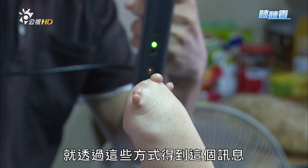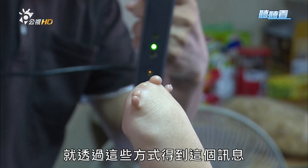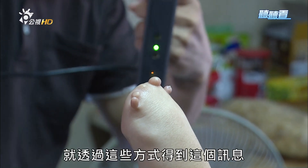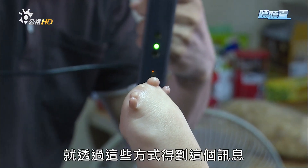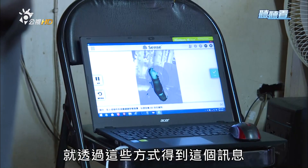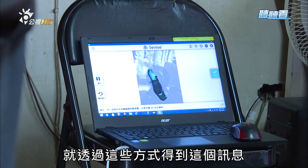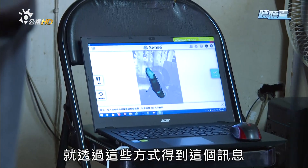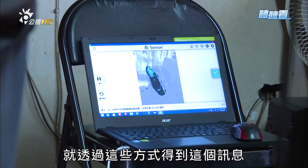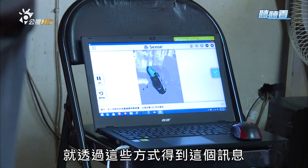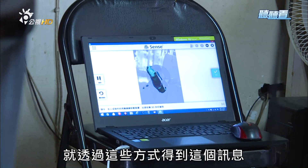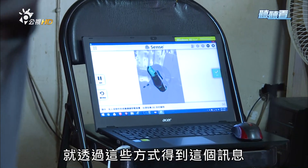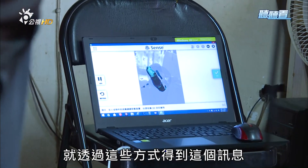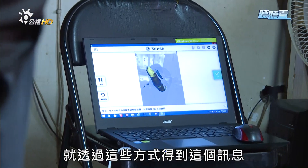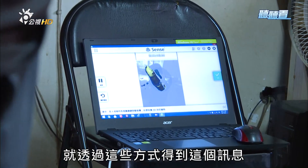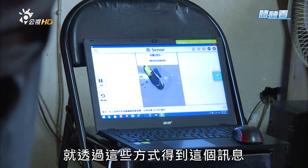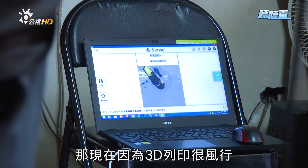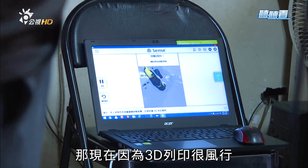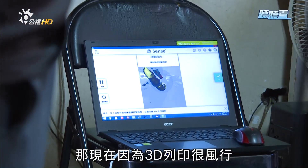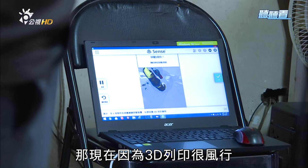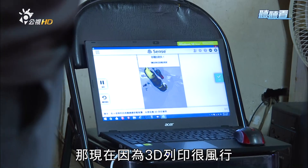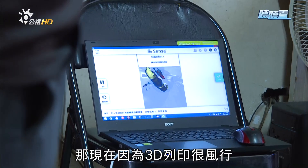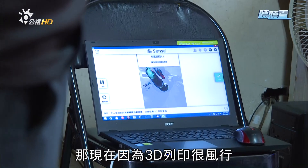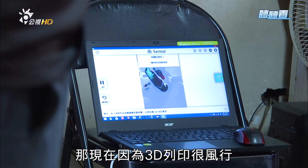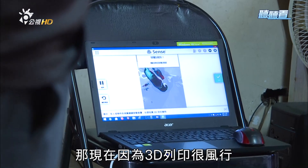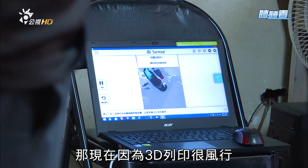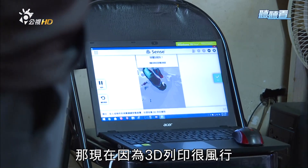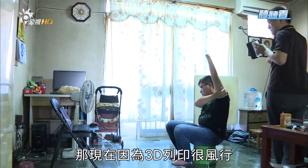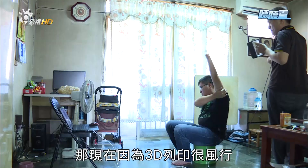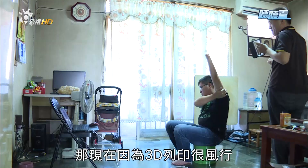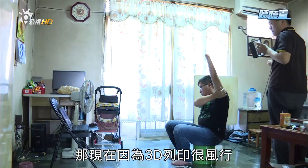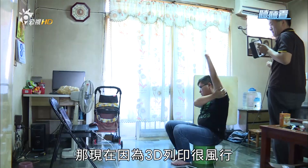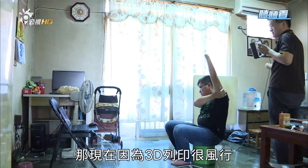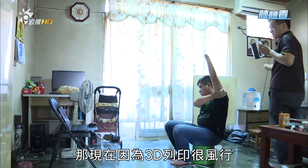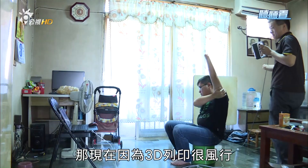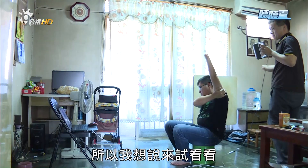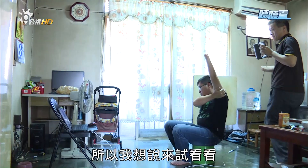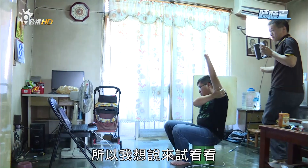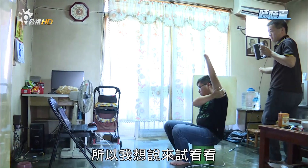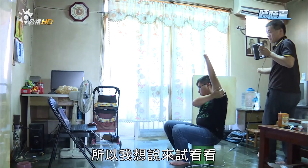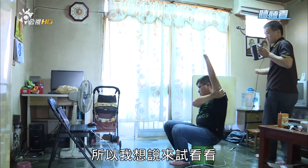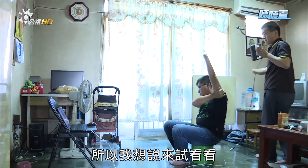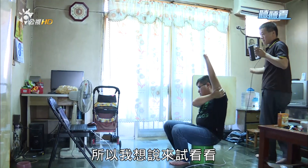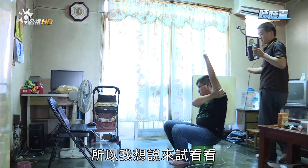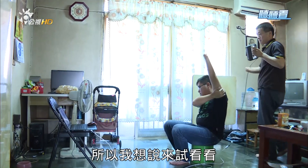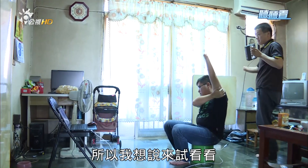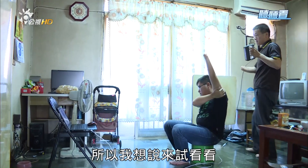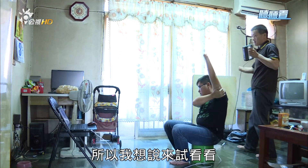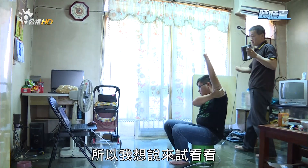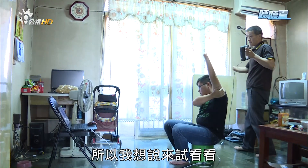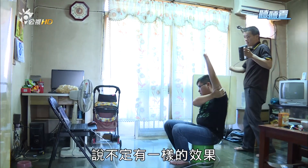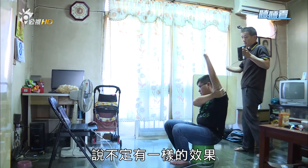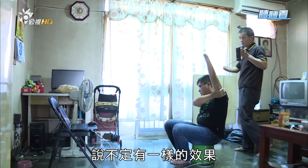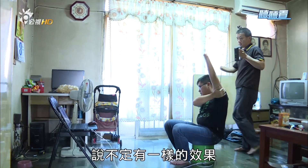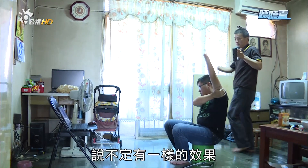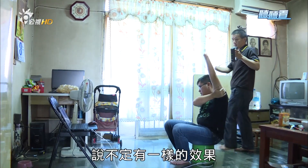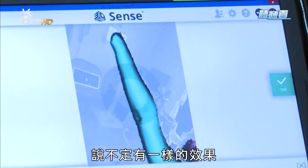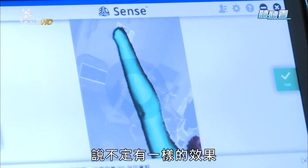这些方式得到这个讯息。那现在因为 3D 列印很风行，所以我想说来试看看，说不定有一样的效